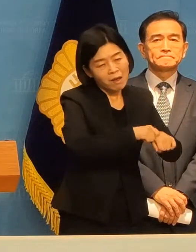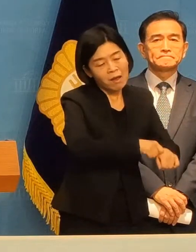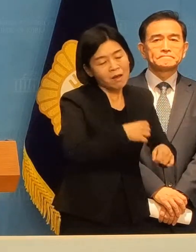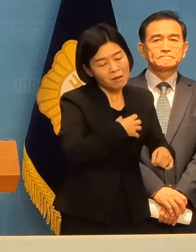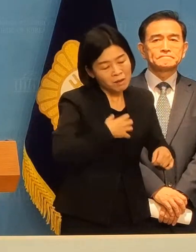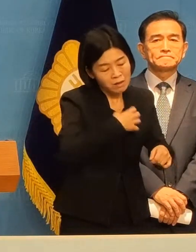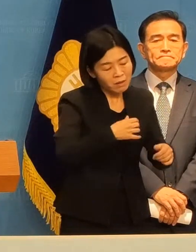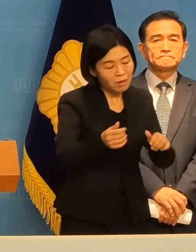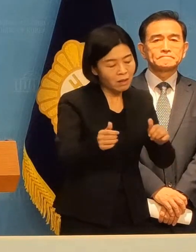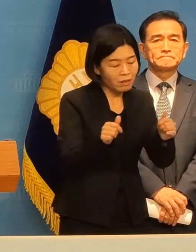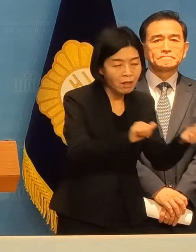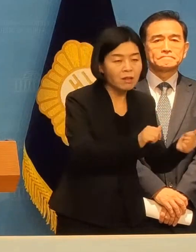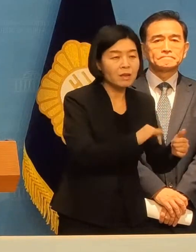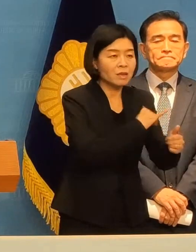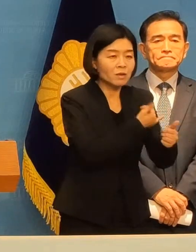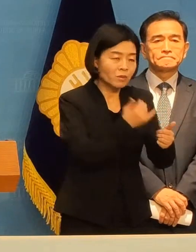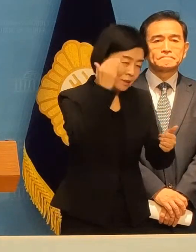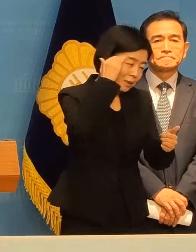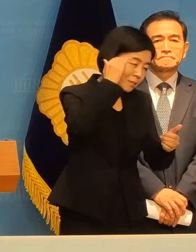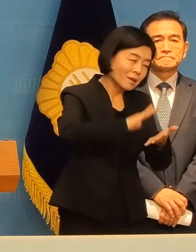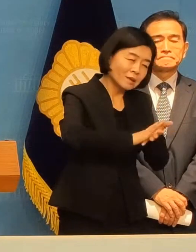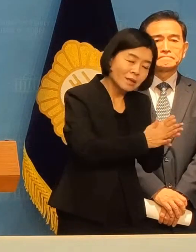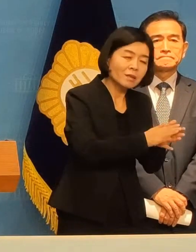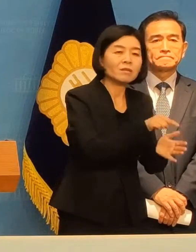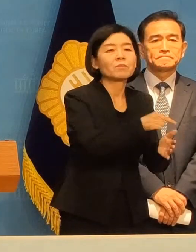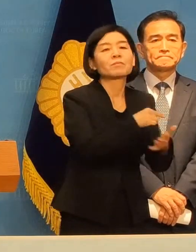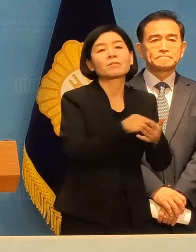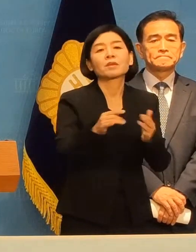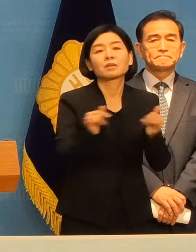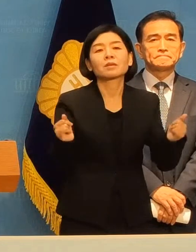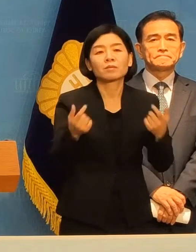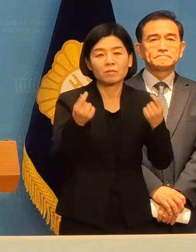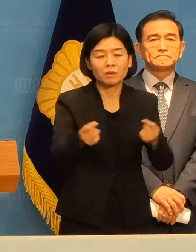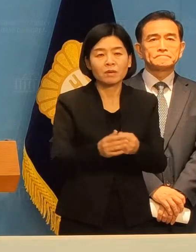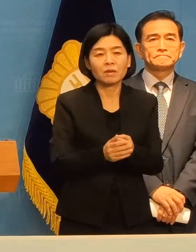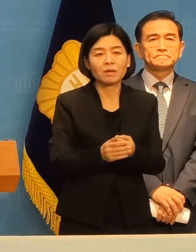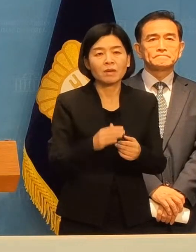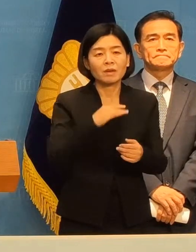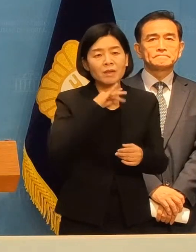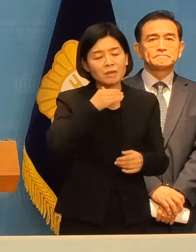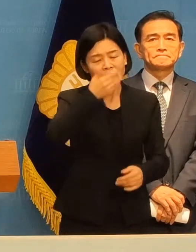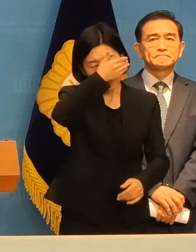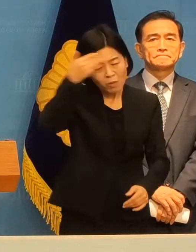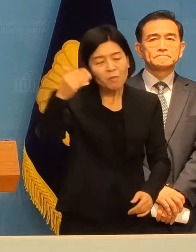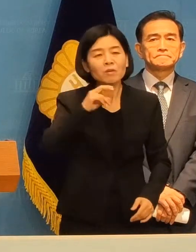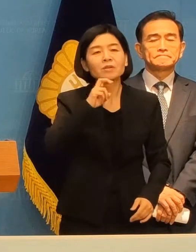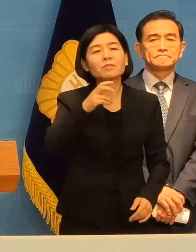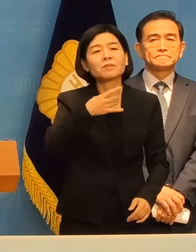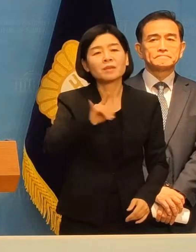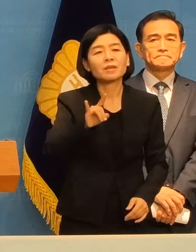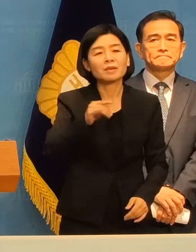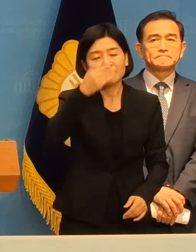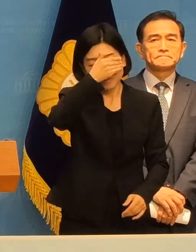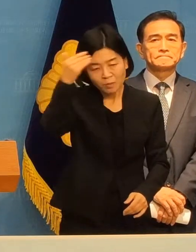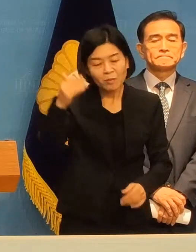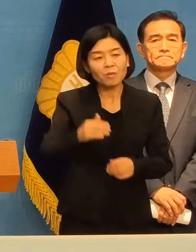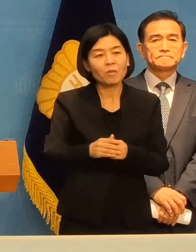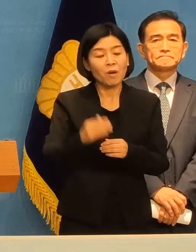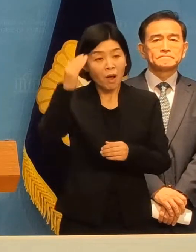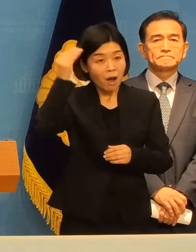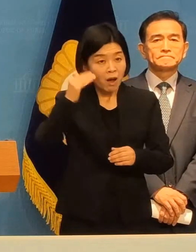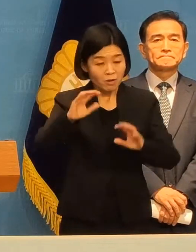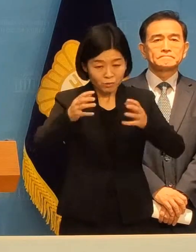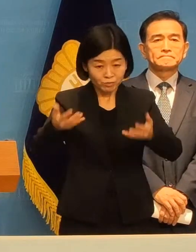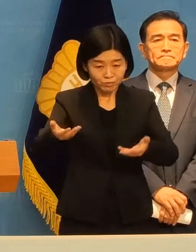죽어가고 끔찍한 인권 침해를 당한 피해자들이기도 합니다. 꽃다운 20대의 저 젊은 청년들이 대한민국으로 귀순을